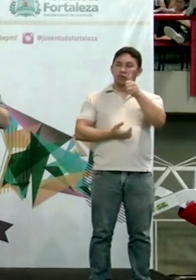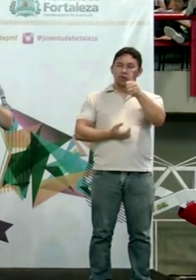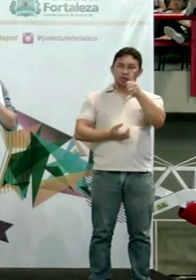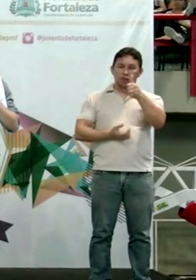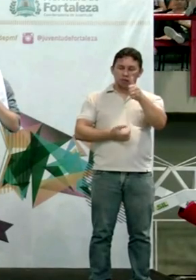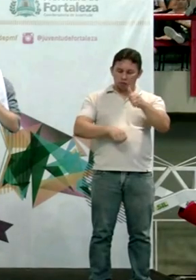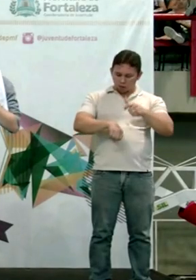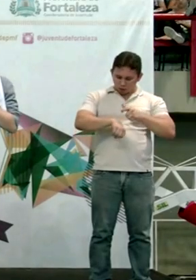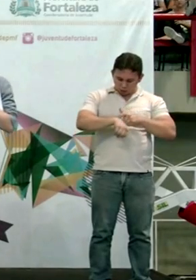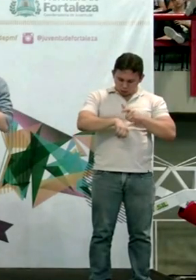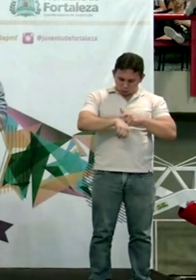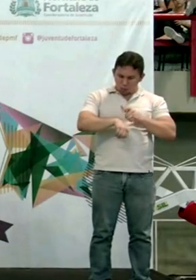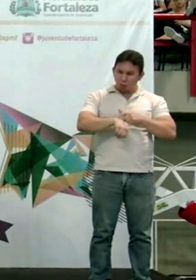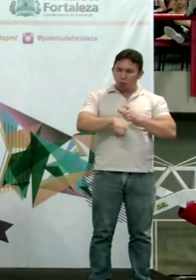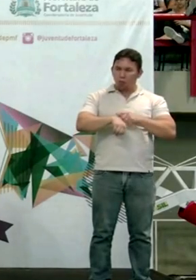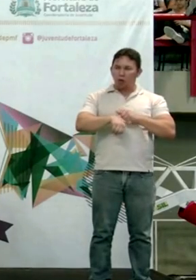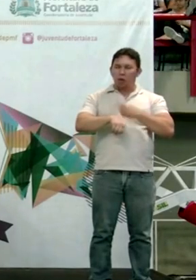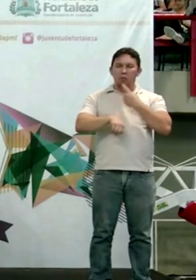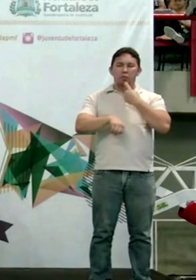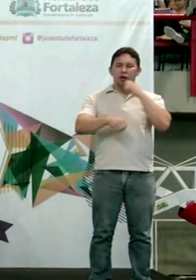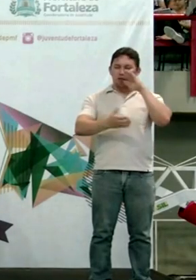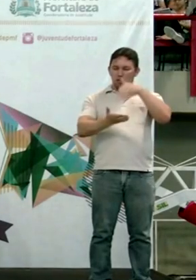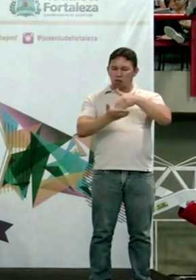Moçada, eu estou contente que eu chego aqui no